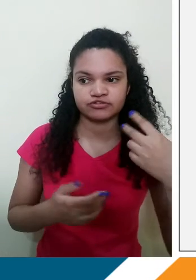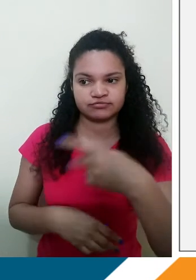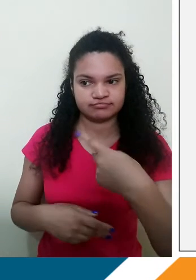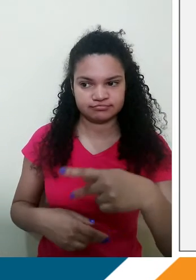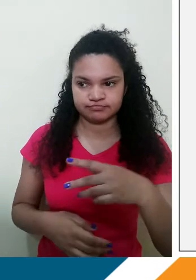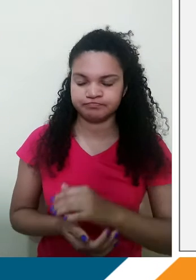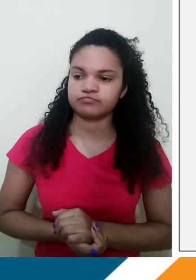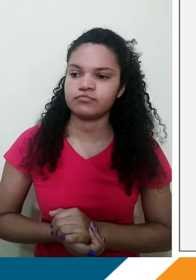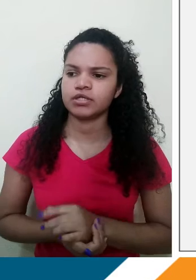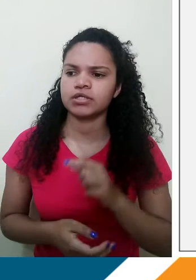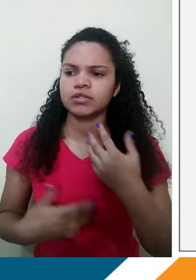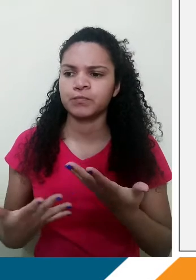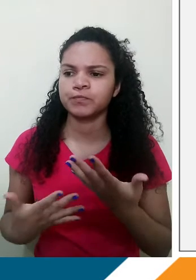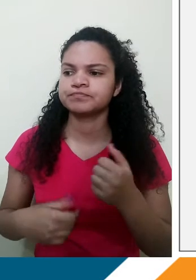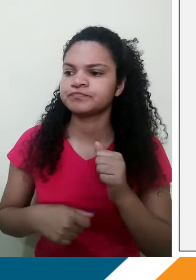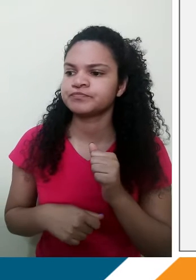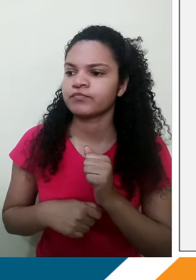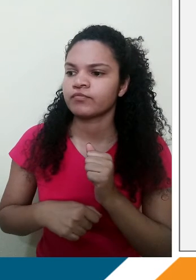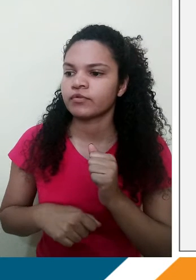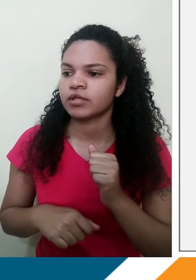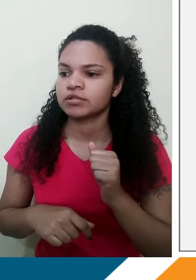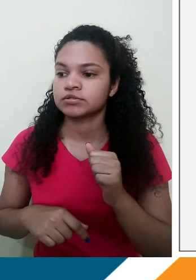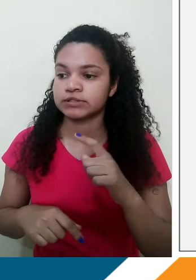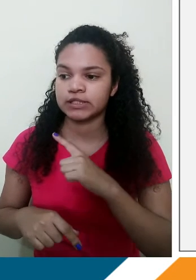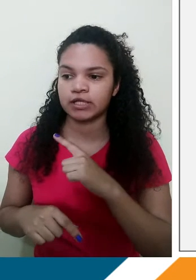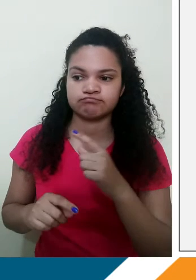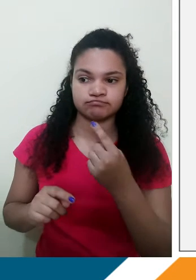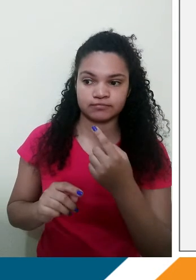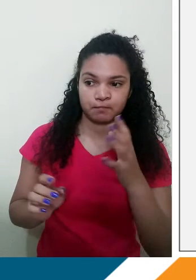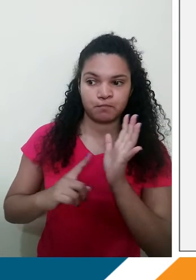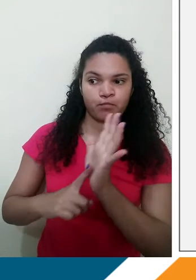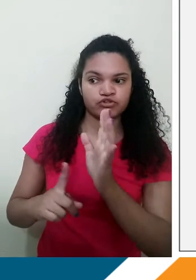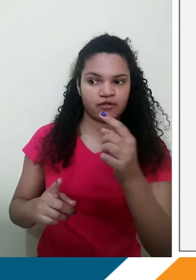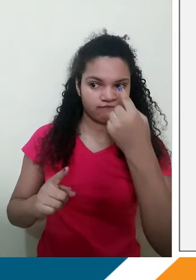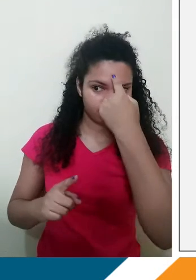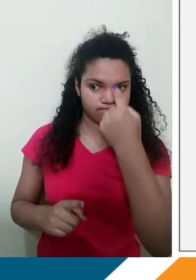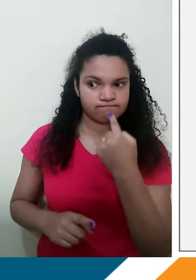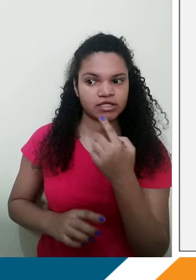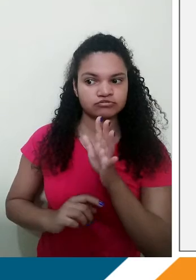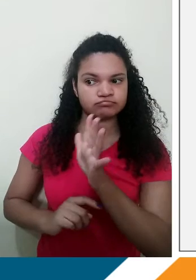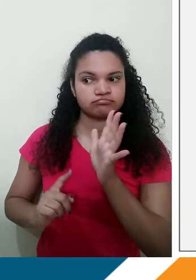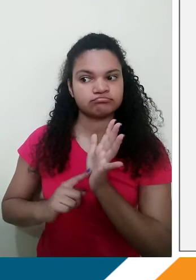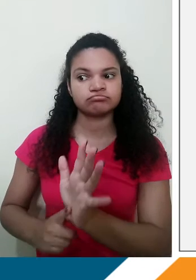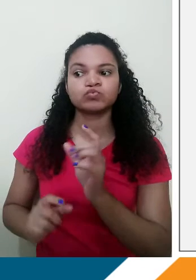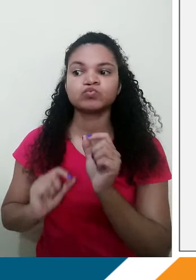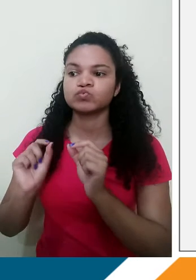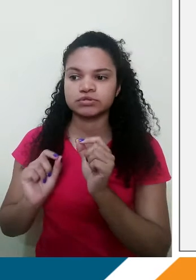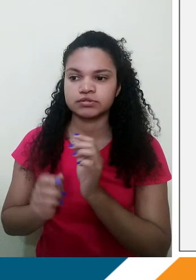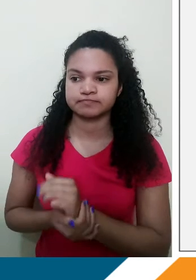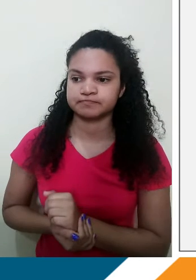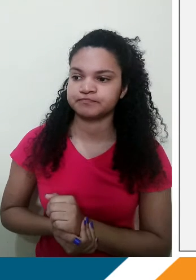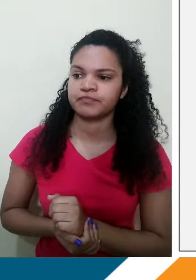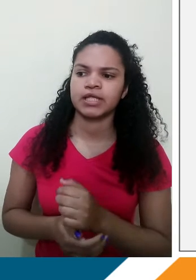na figura. Então nós temos aqui nessa figura uma representação de padrões de